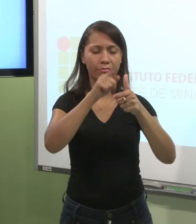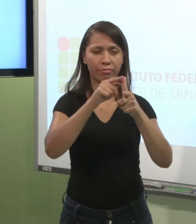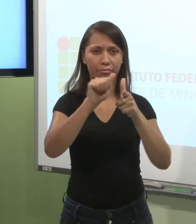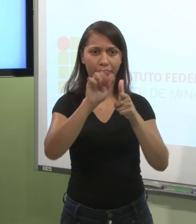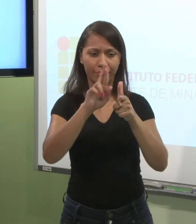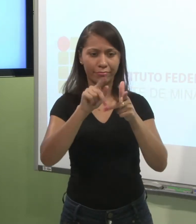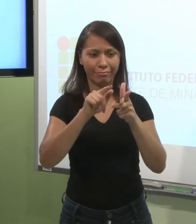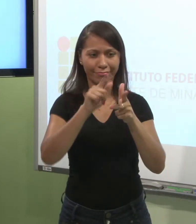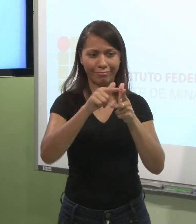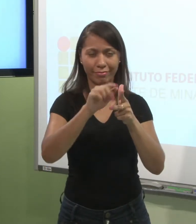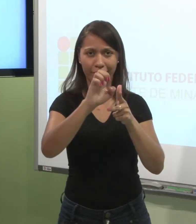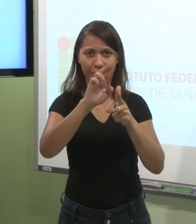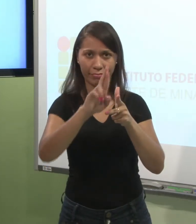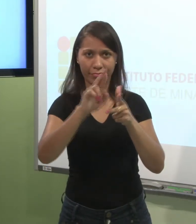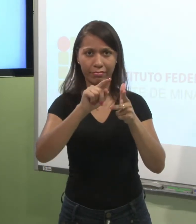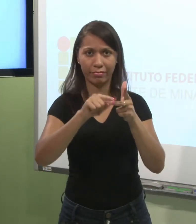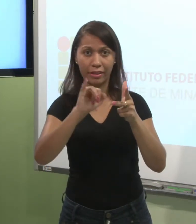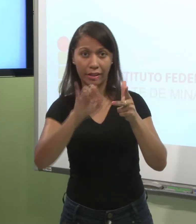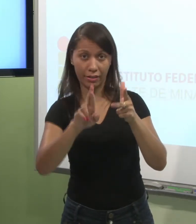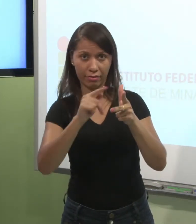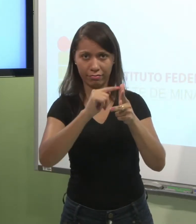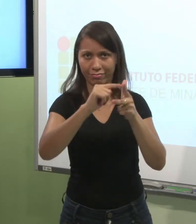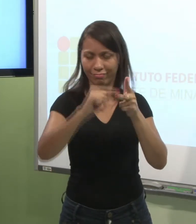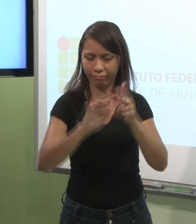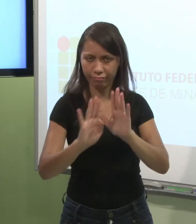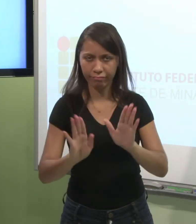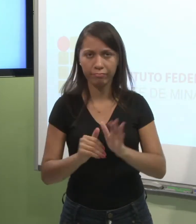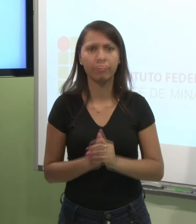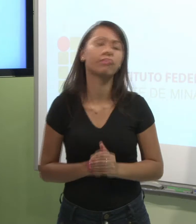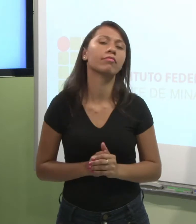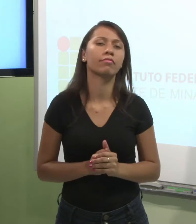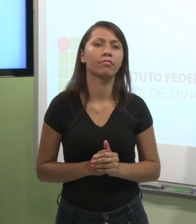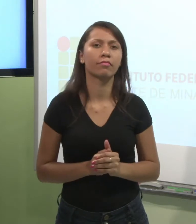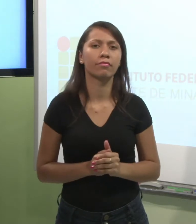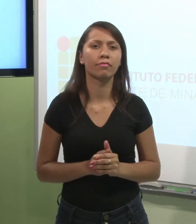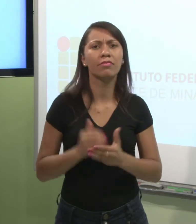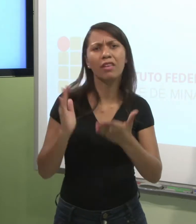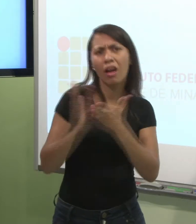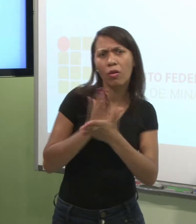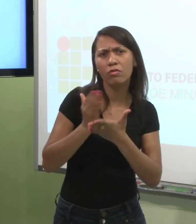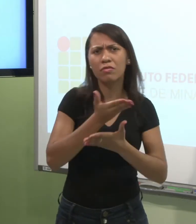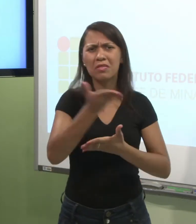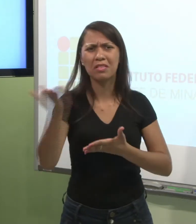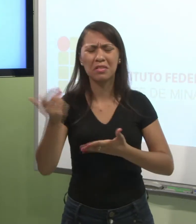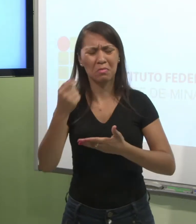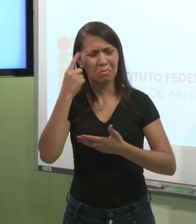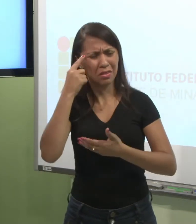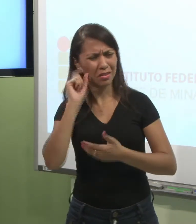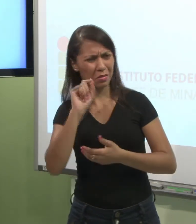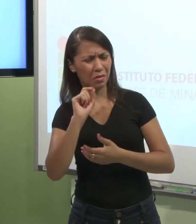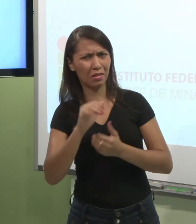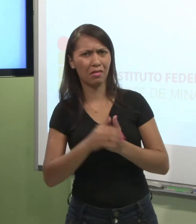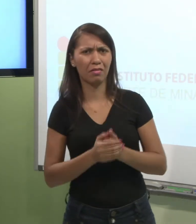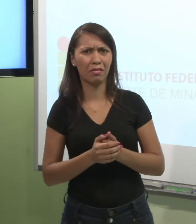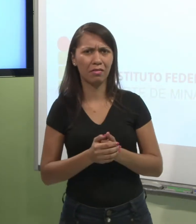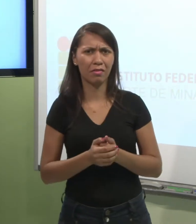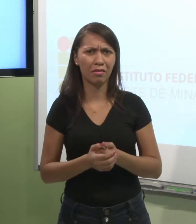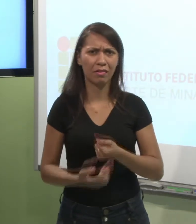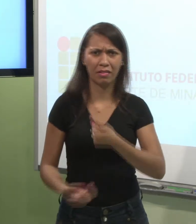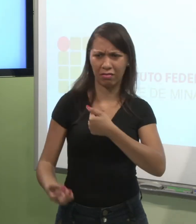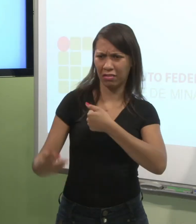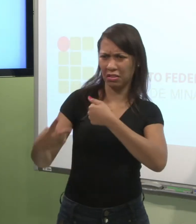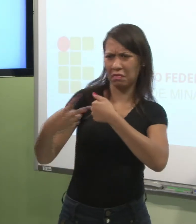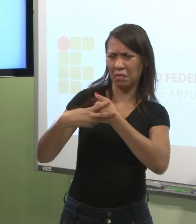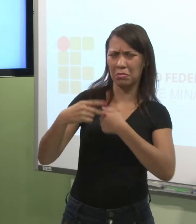ER, terceira, IR. Bem, algum de vocês pode estar se questionando, e os verbos terminados